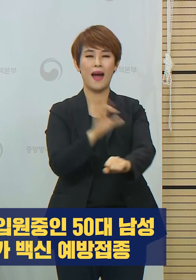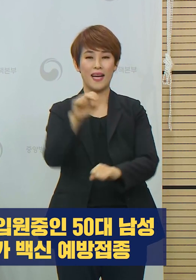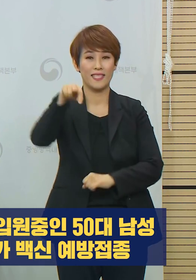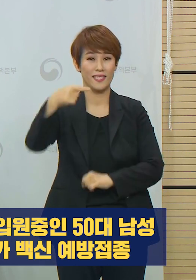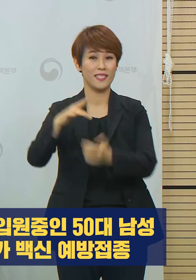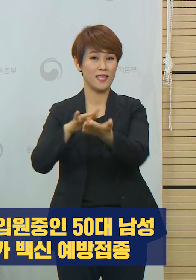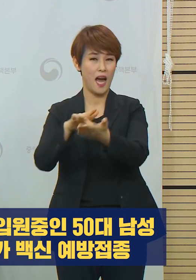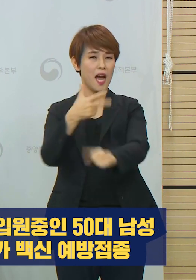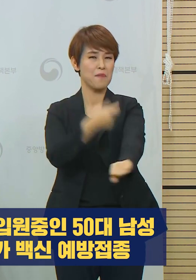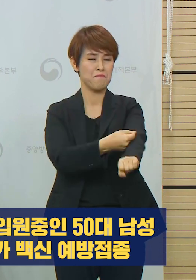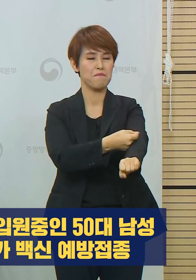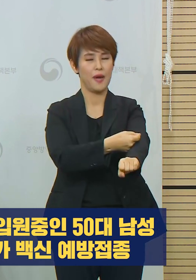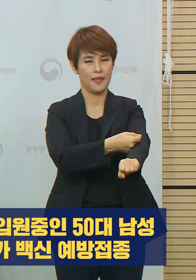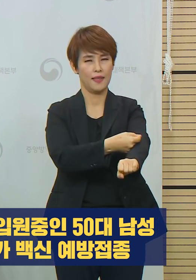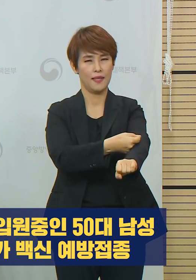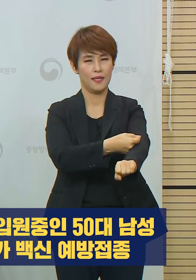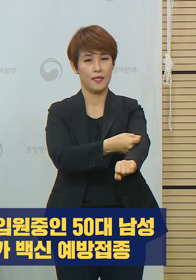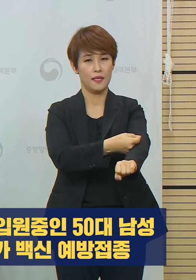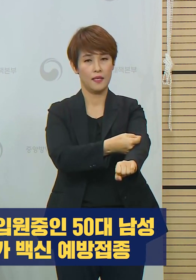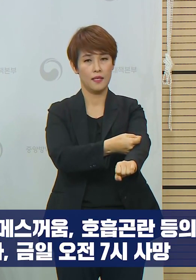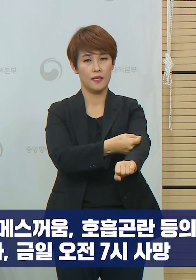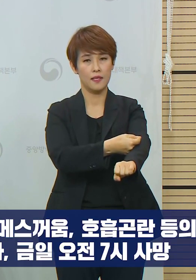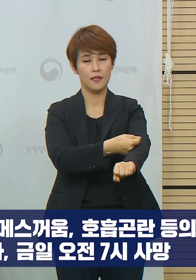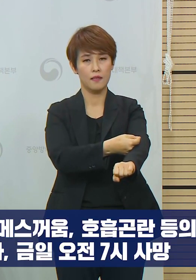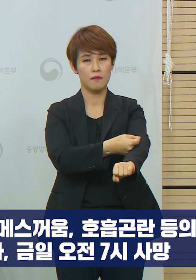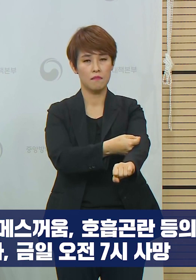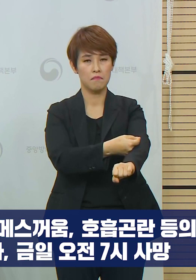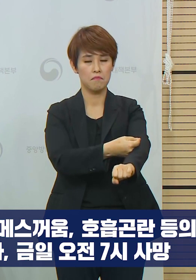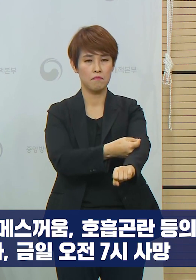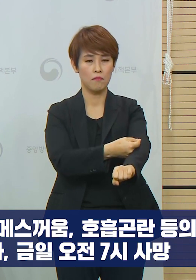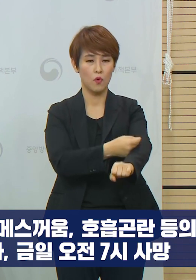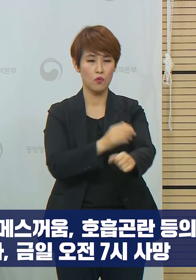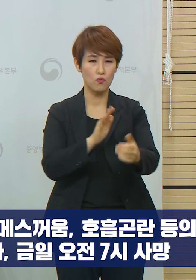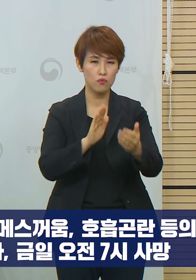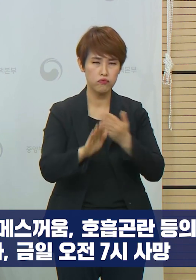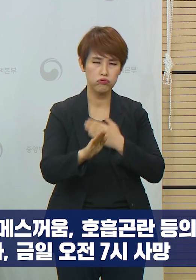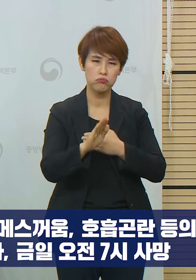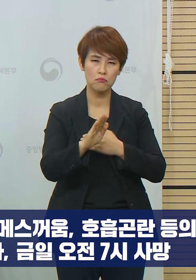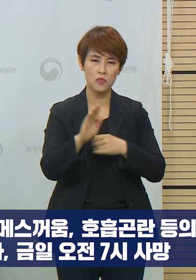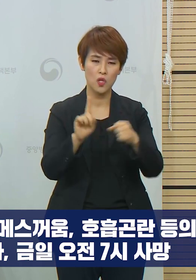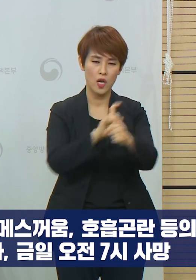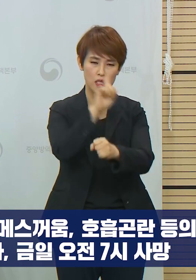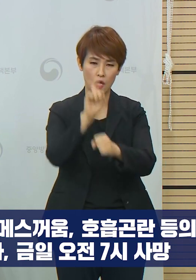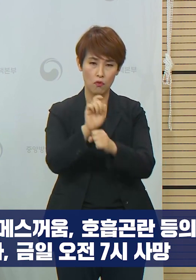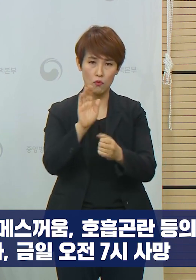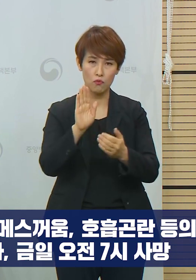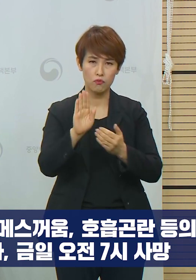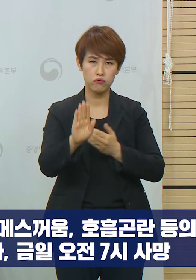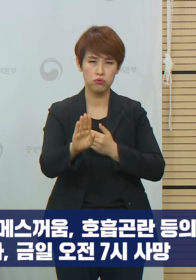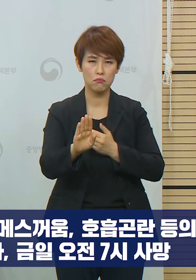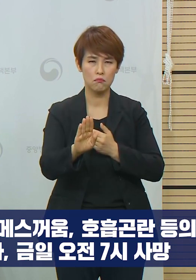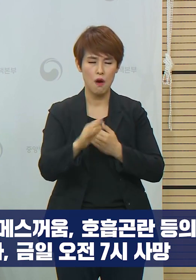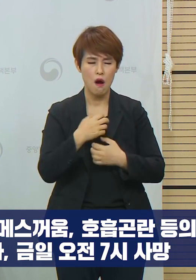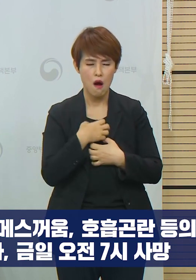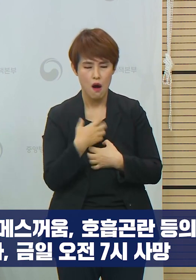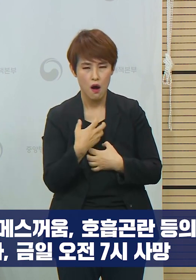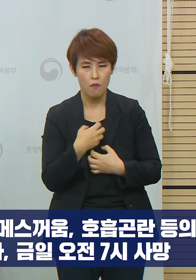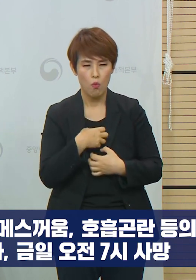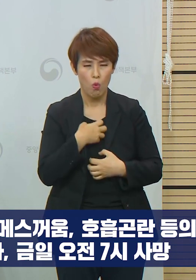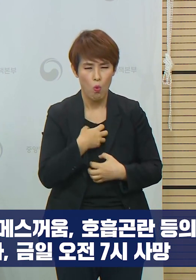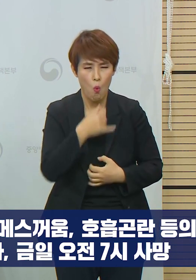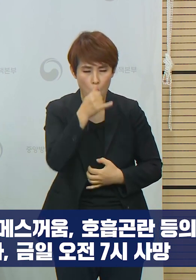아스트라제네카 백신으로 접종을 맞으셨습니다. 예방접종 후에 11시간이 경과한 후에 흉통과